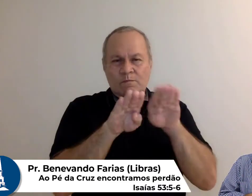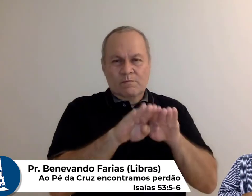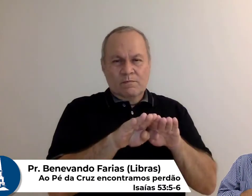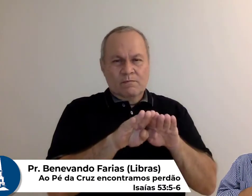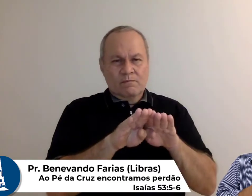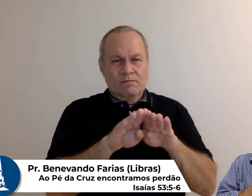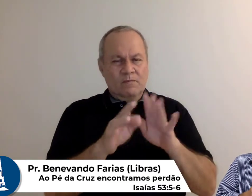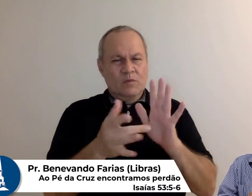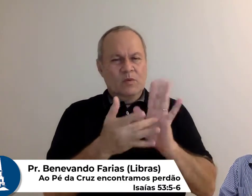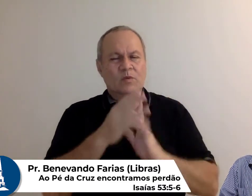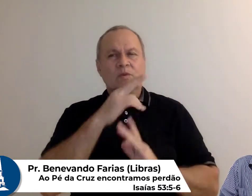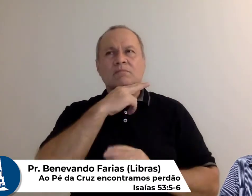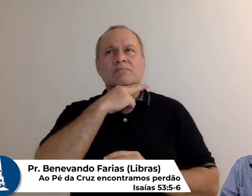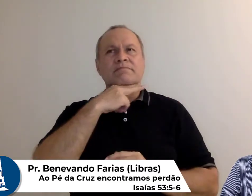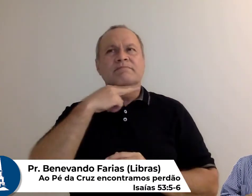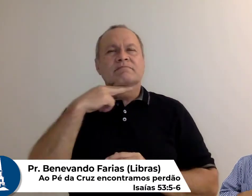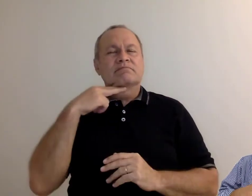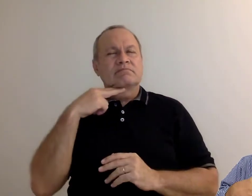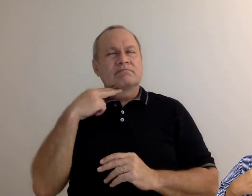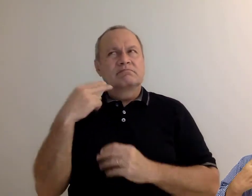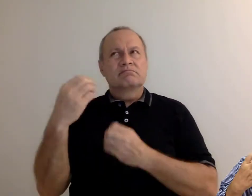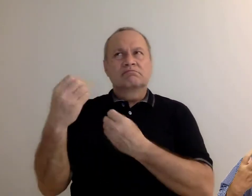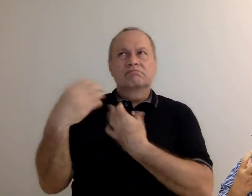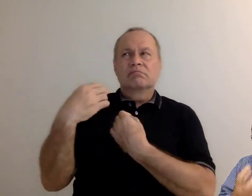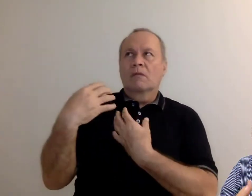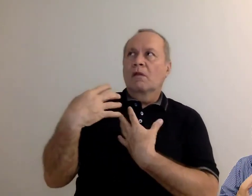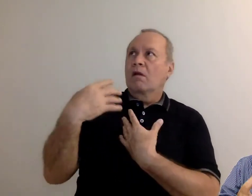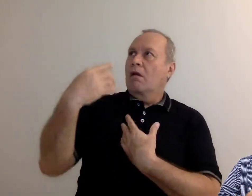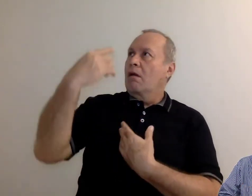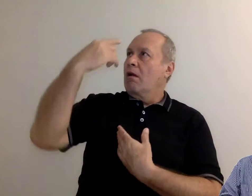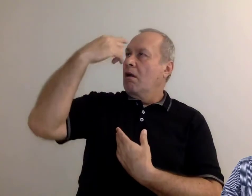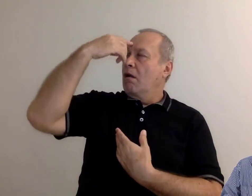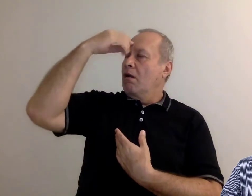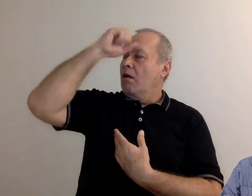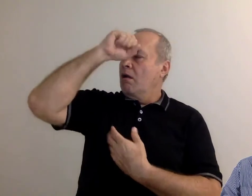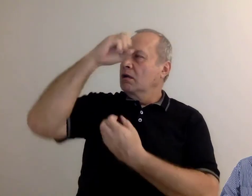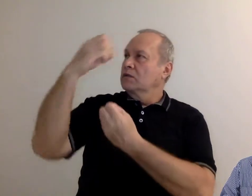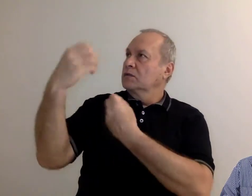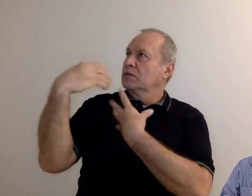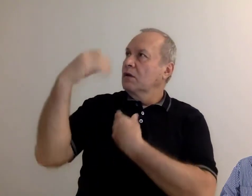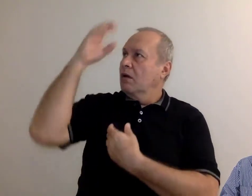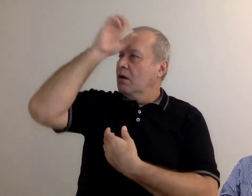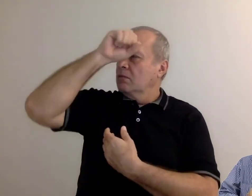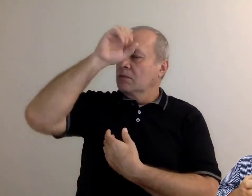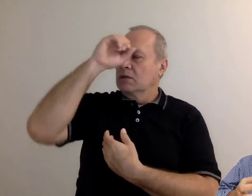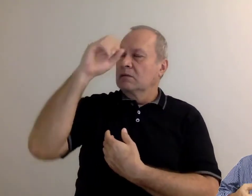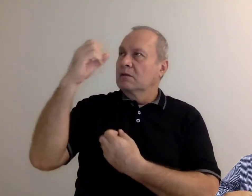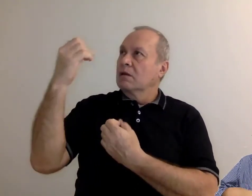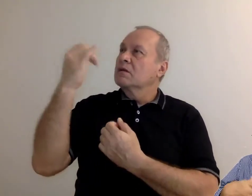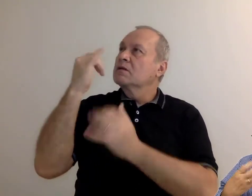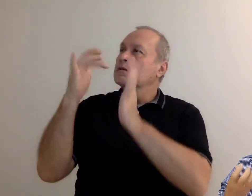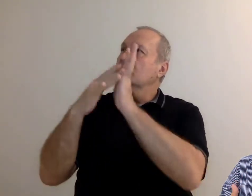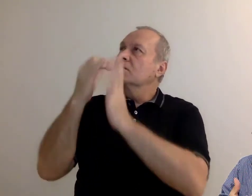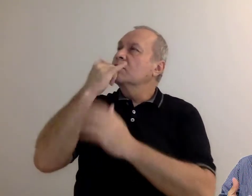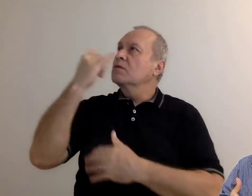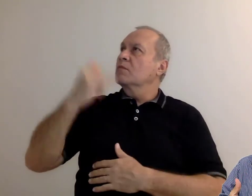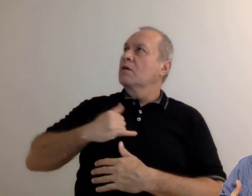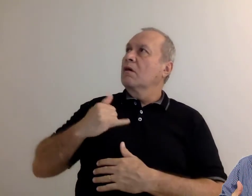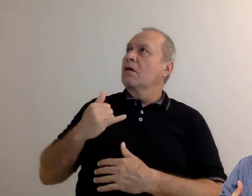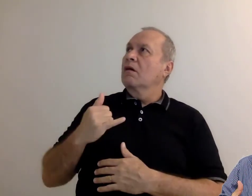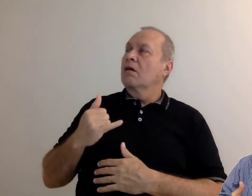de Jesus nos inspira e nos ensina a perdoar. Porque quando nós